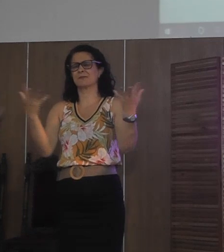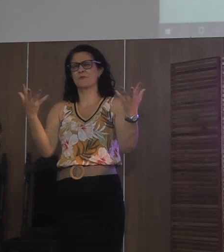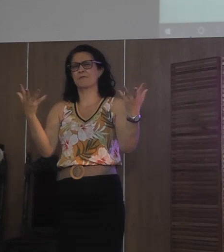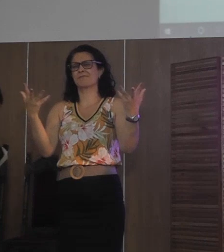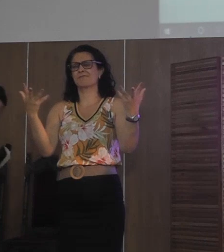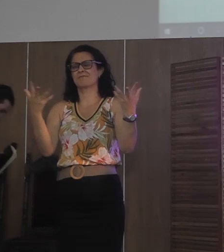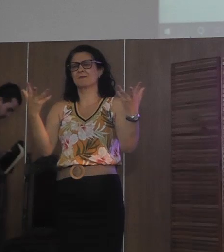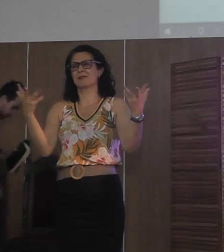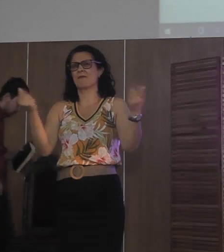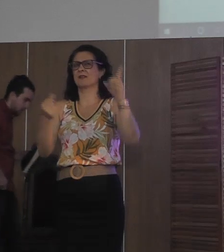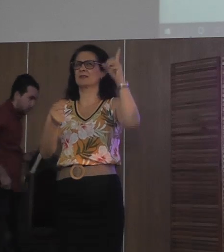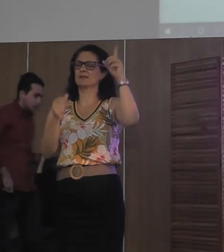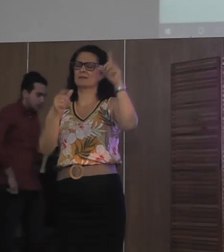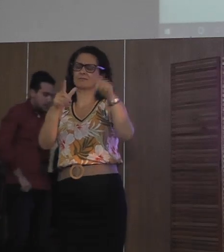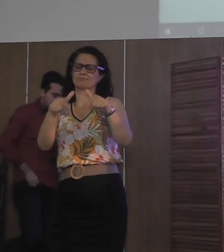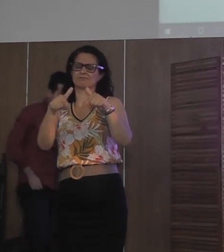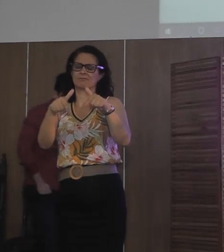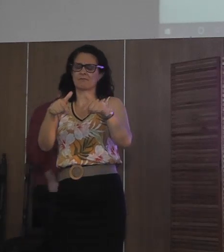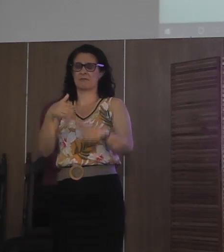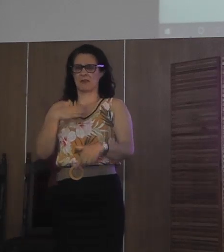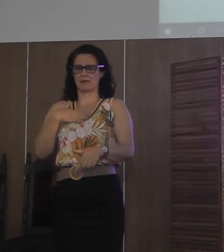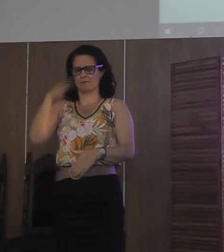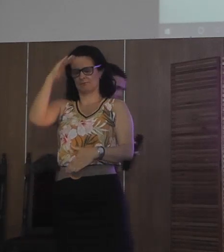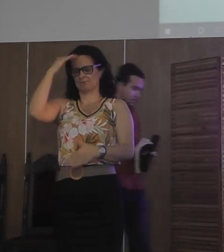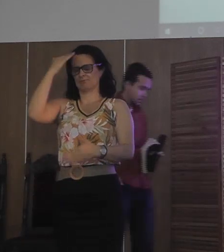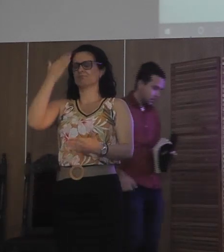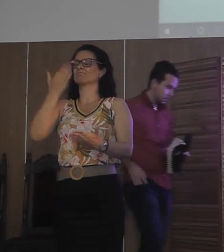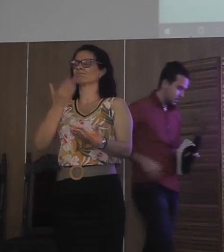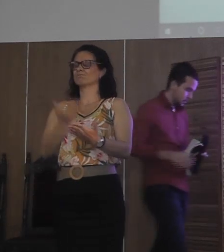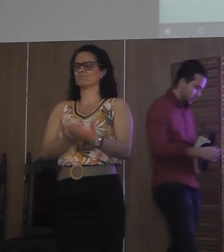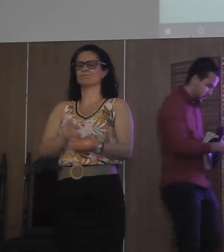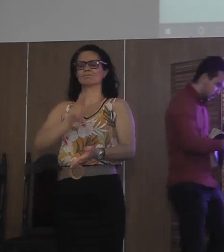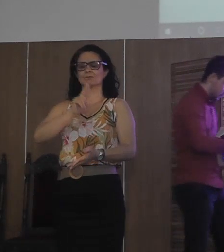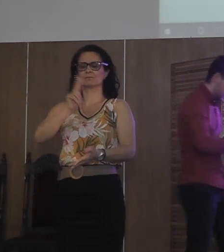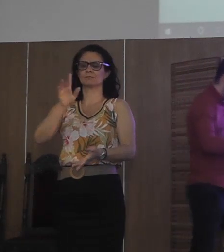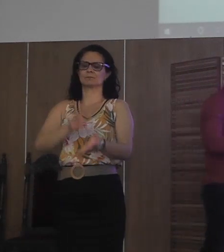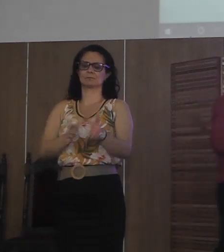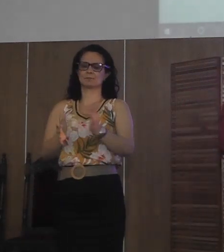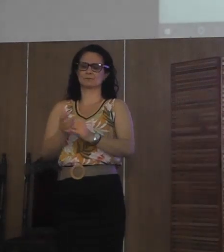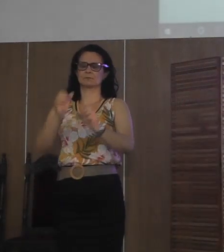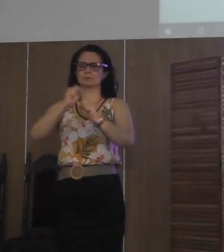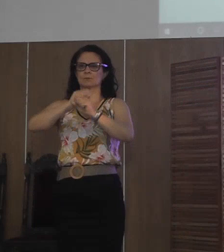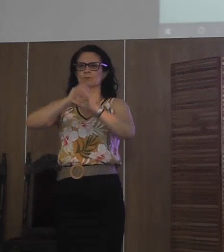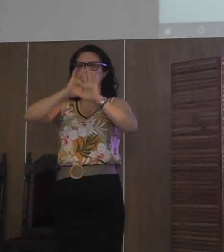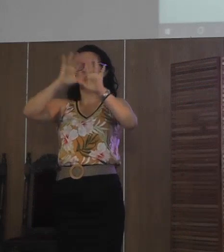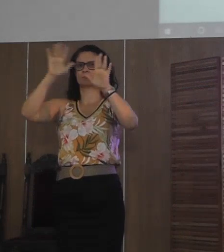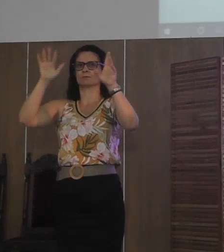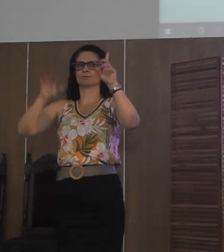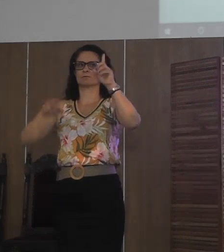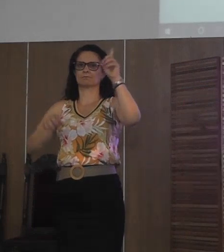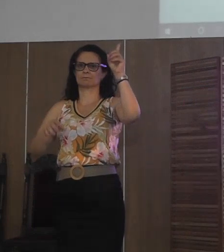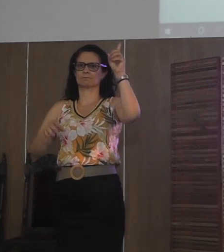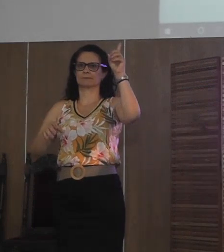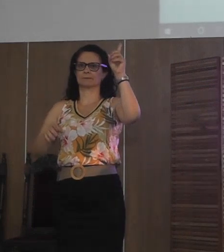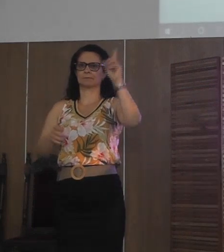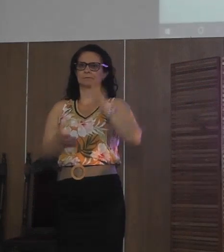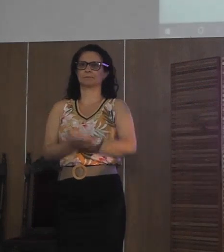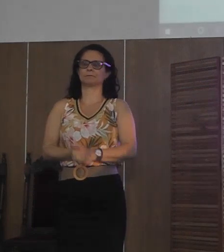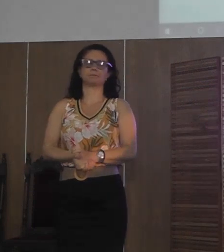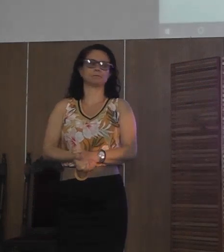que Deus vai fazer muitas coisas nesta noite, em nome de Jesus. Glória a Deus, aleluia.